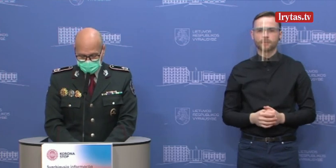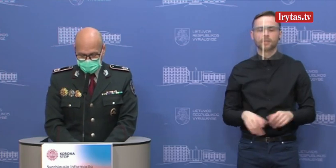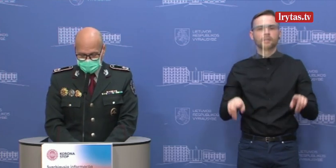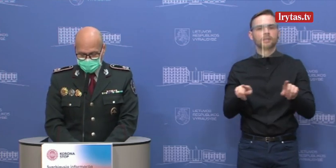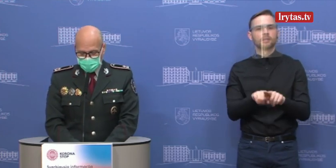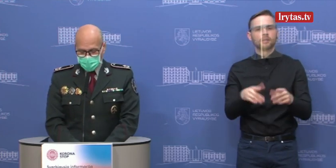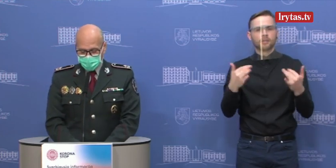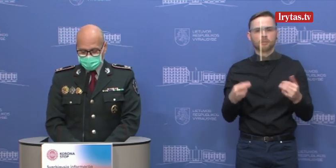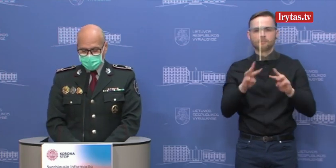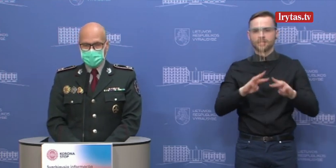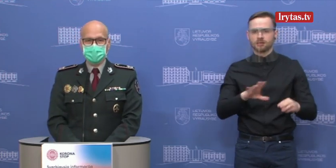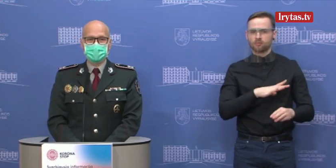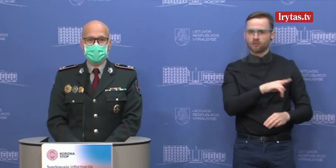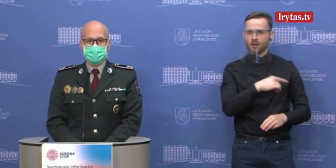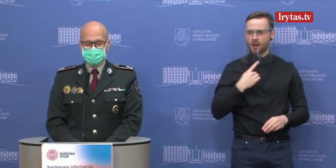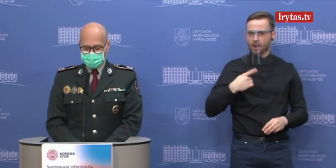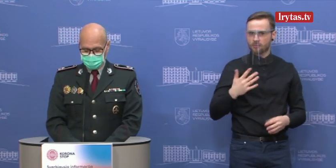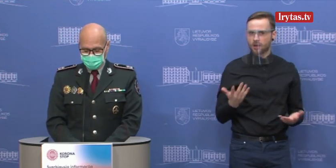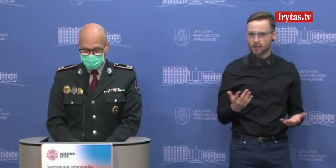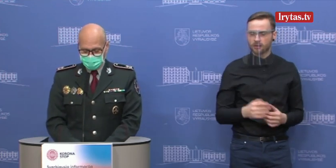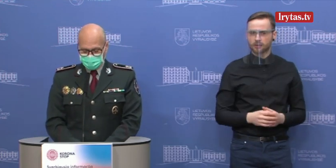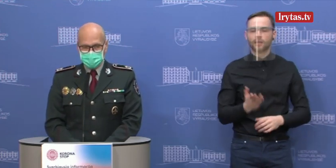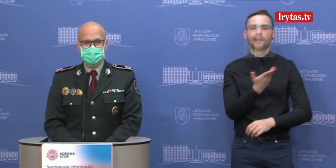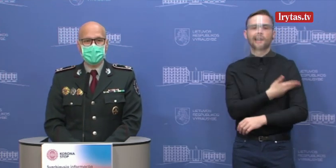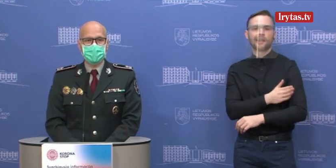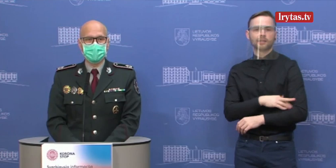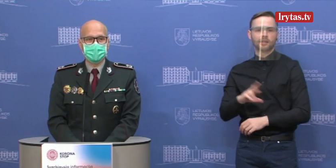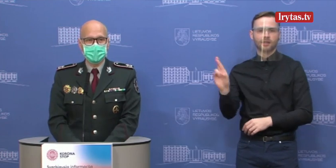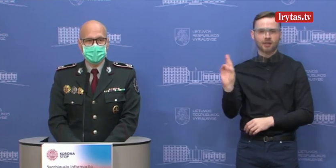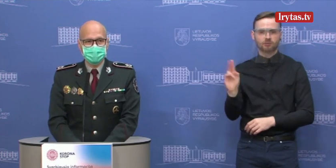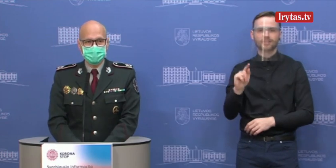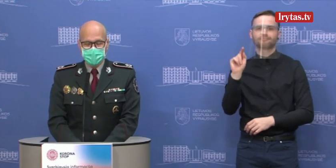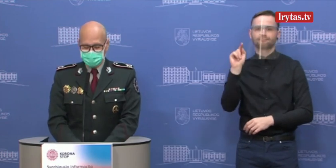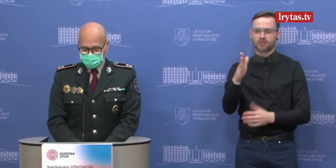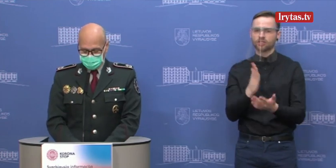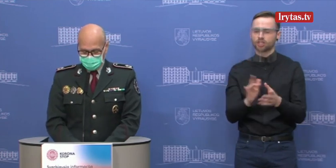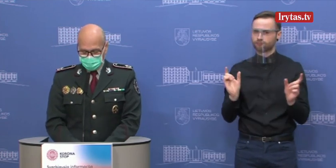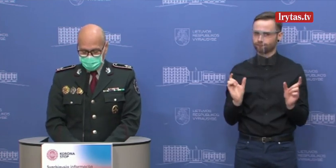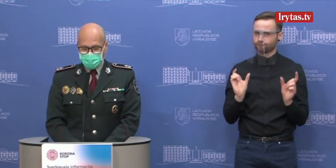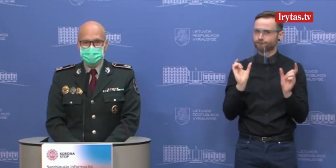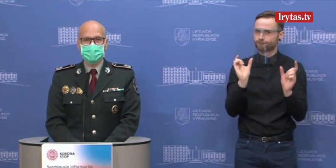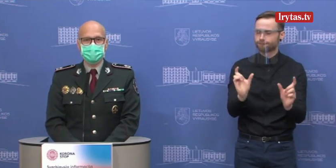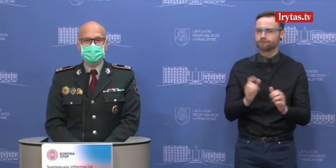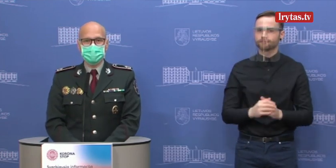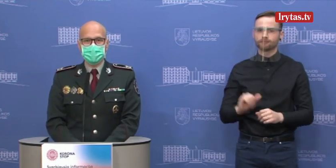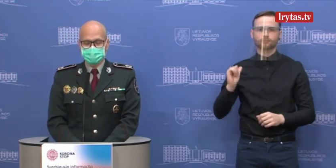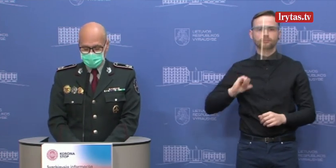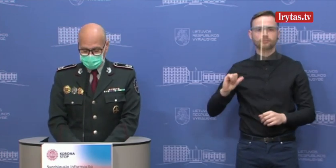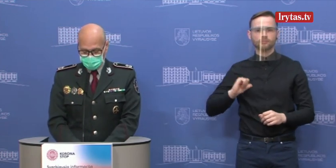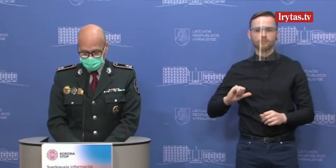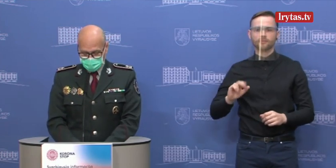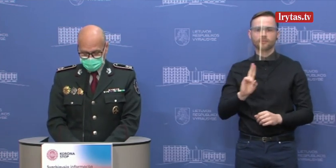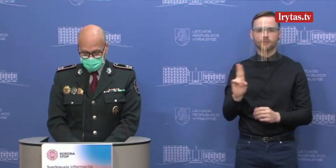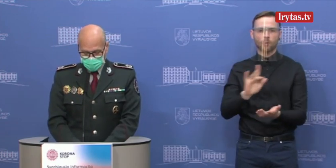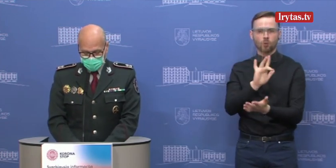dėlto, kaip ir ministrė minėjo, Lenkijos Respublika kol kas taiko apribojamas keleiviams atvykti į savo